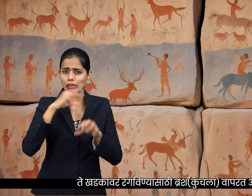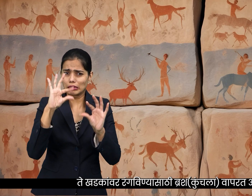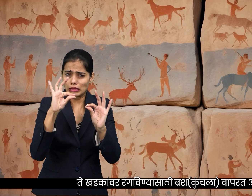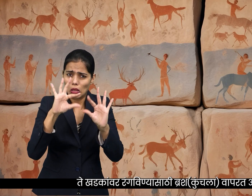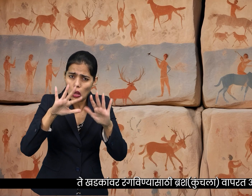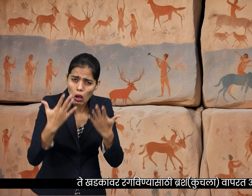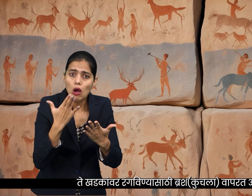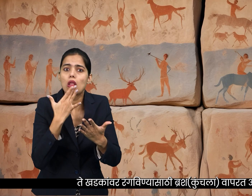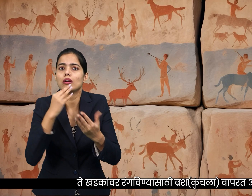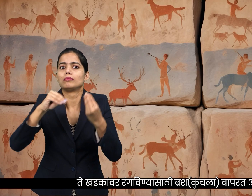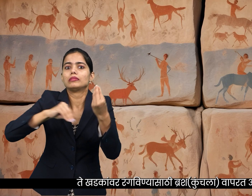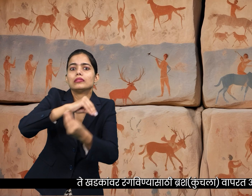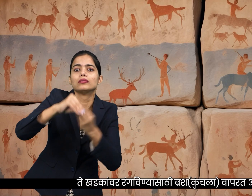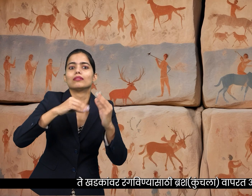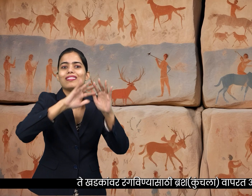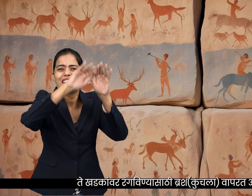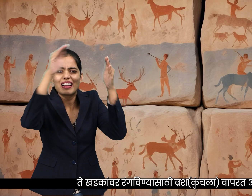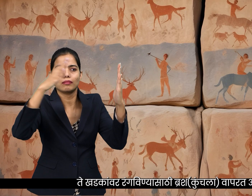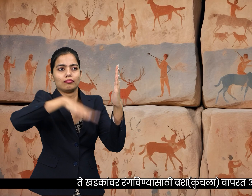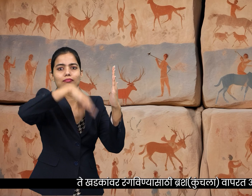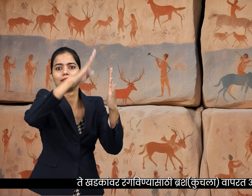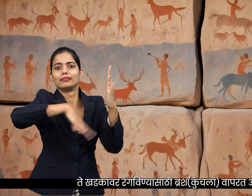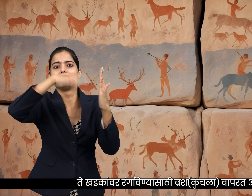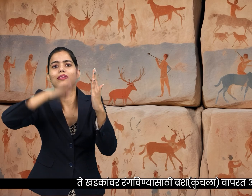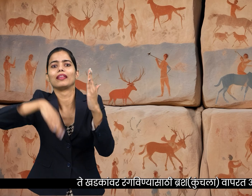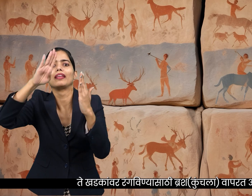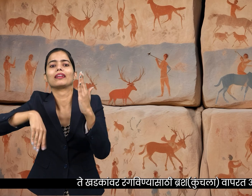रंगवण्यासाठी ब्रश म्हणजेच कुंचला वापरत असत.